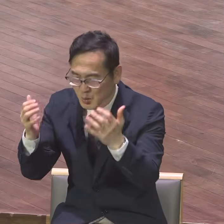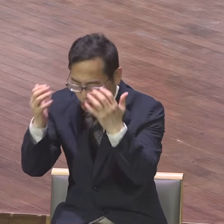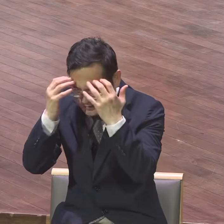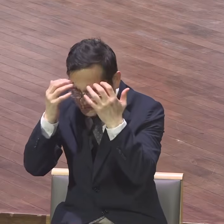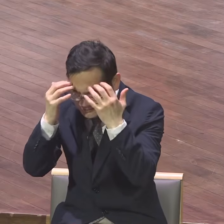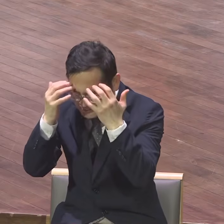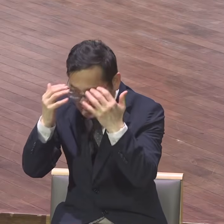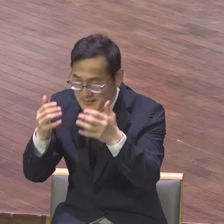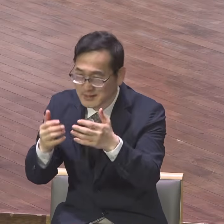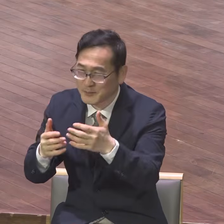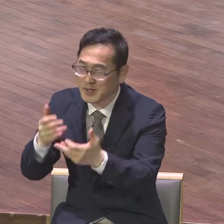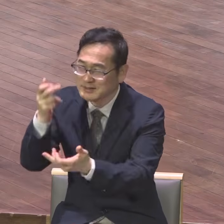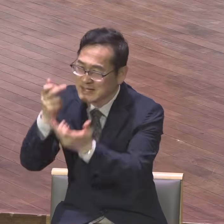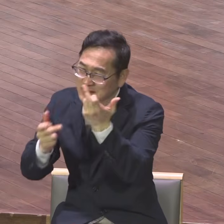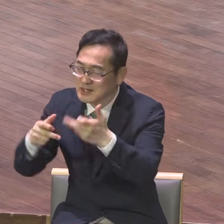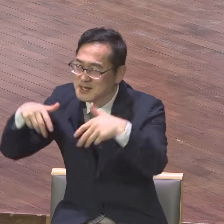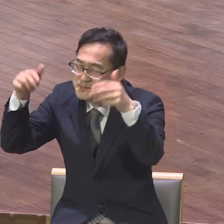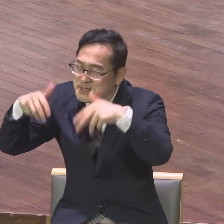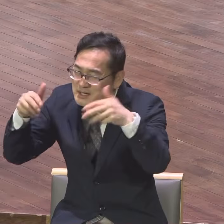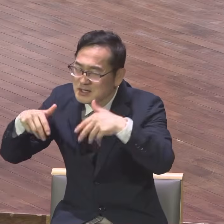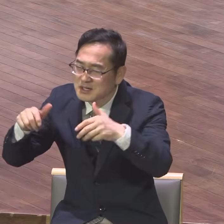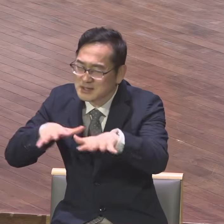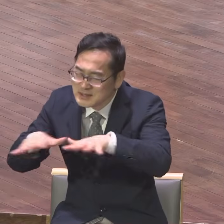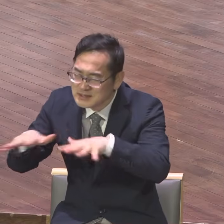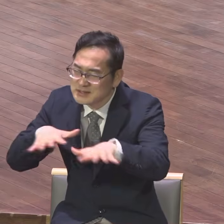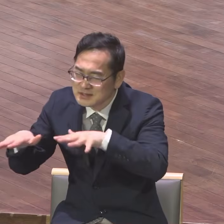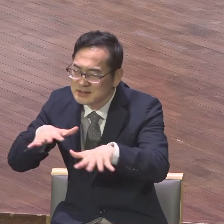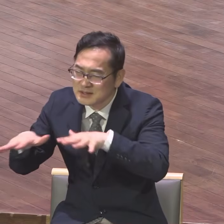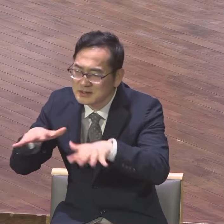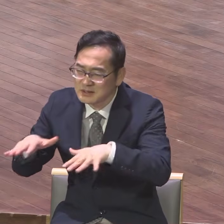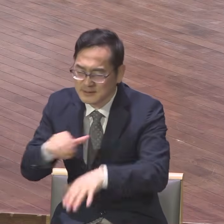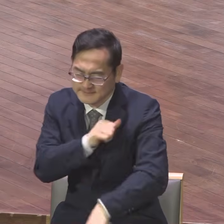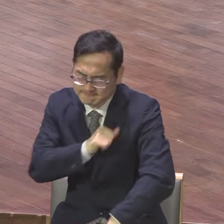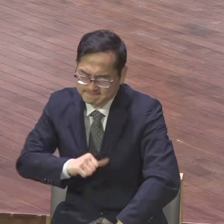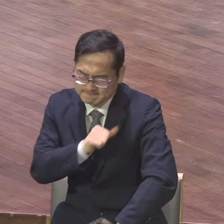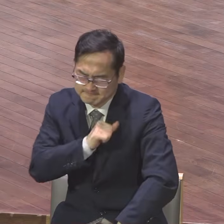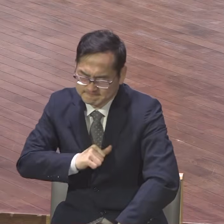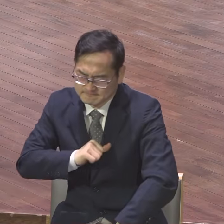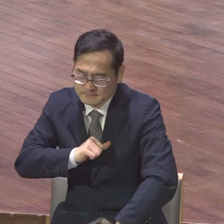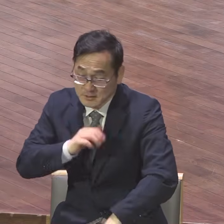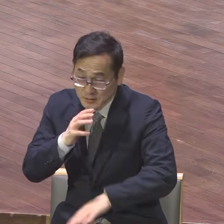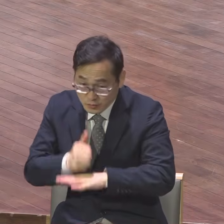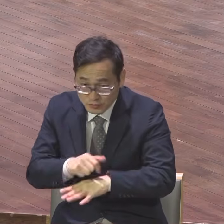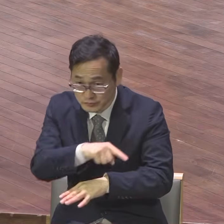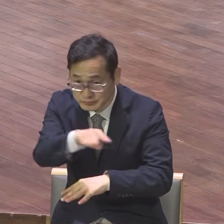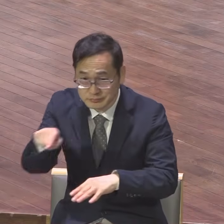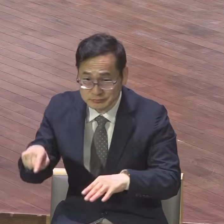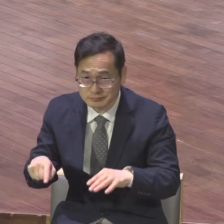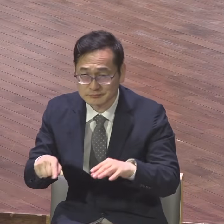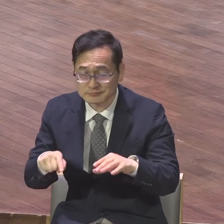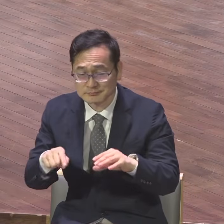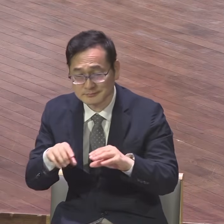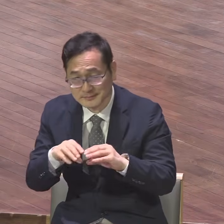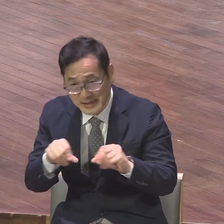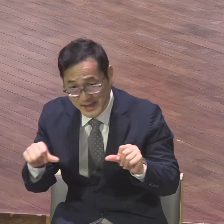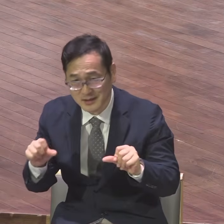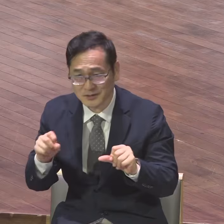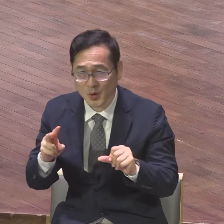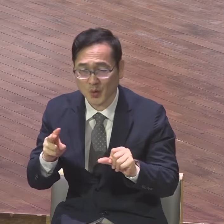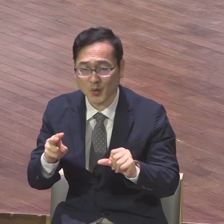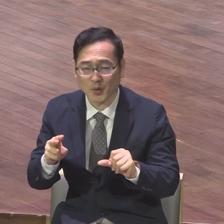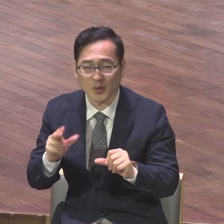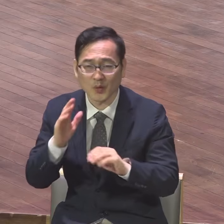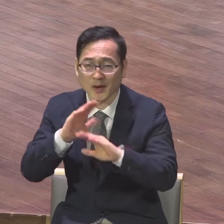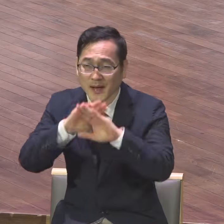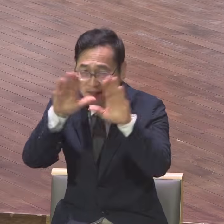고난과 역경을 딛고 올라온 과정에서 문명의 꽃을 피웠다라는 말씀입니다. 성경에 나오는 믿음의